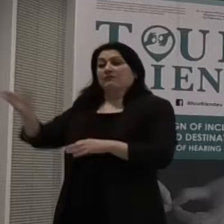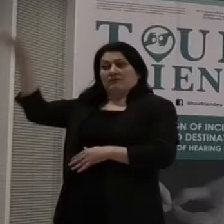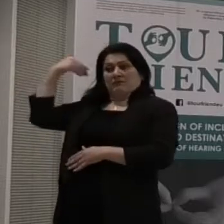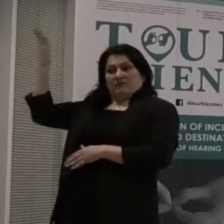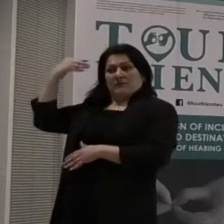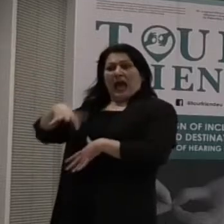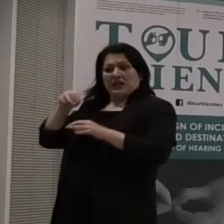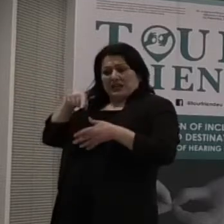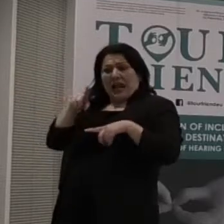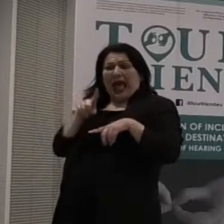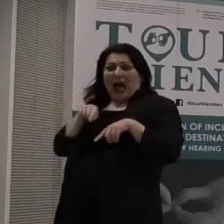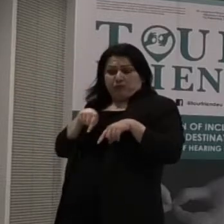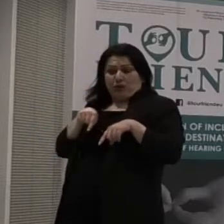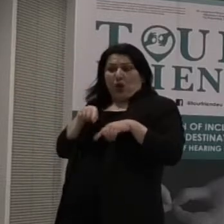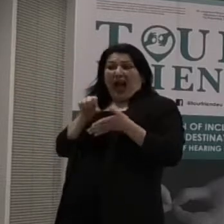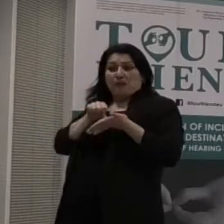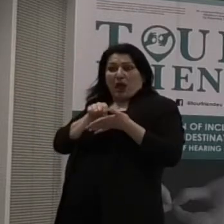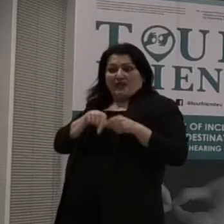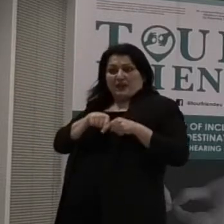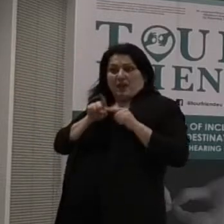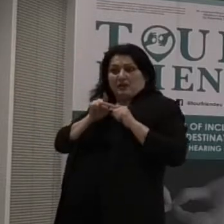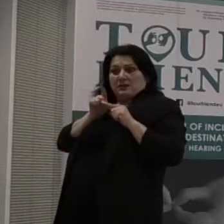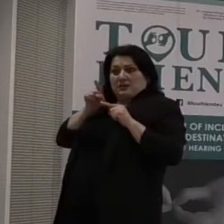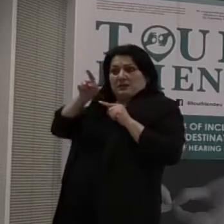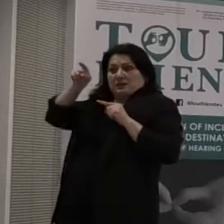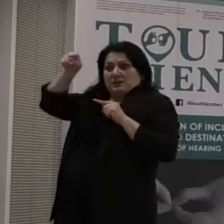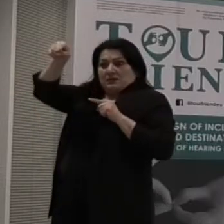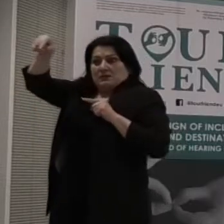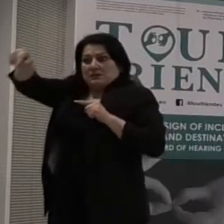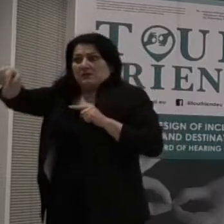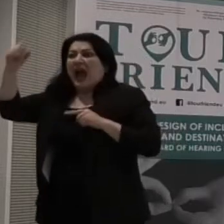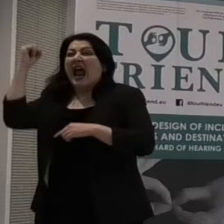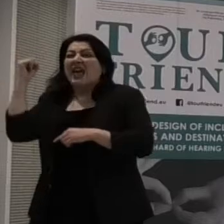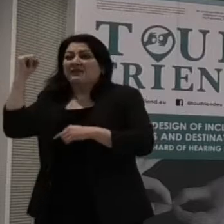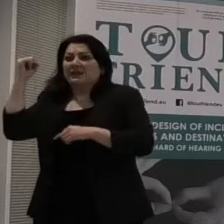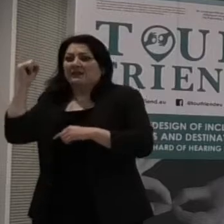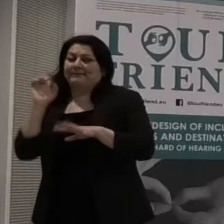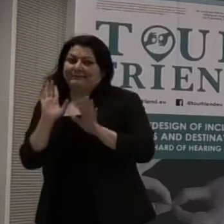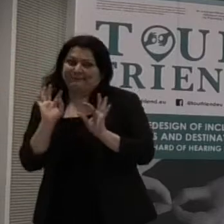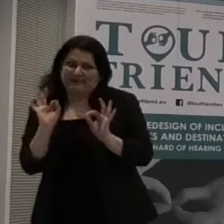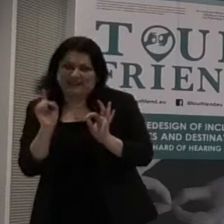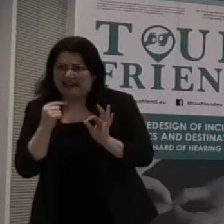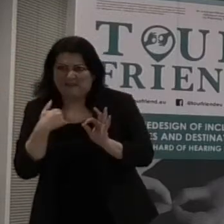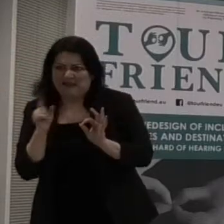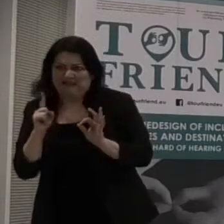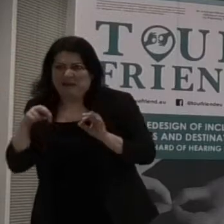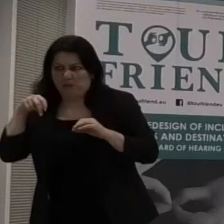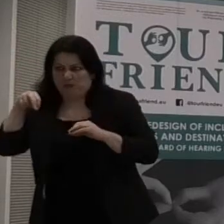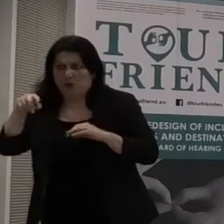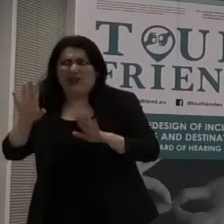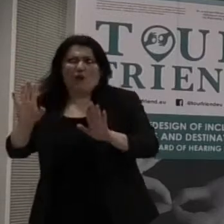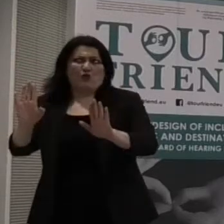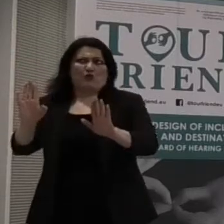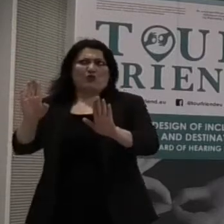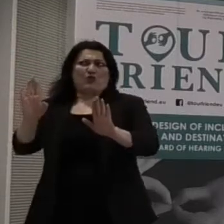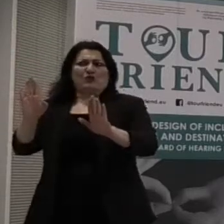Ελευσίνα, κάναμε όλη αυτή τη διαδρομή, όχι με τα πόδια, κανονικά, μέσα σε βανάκια, και